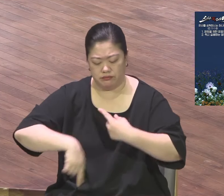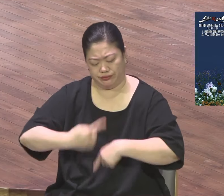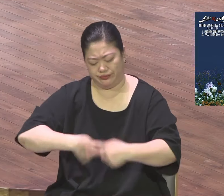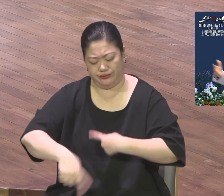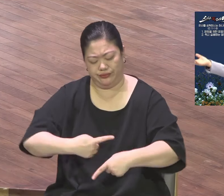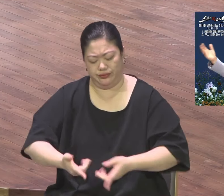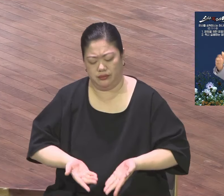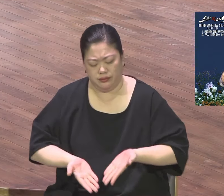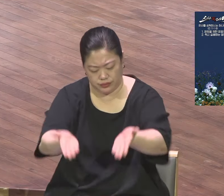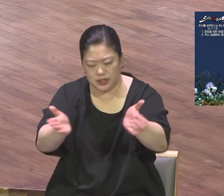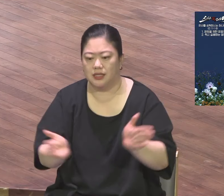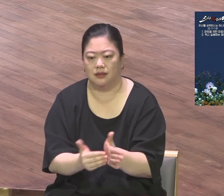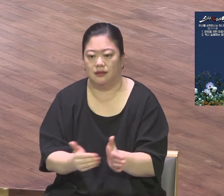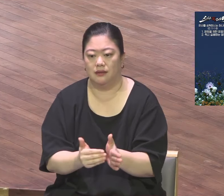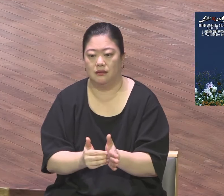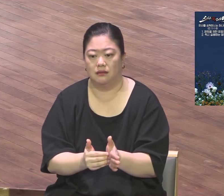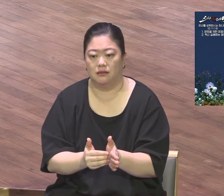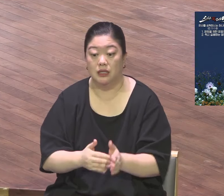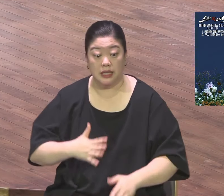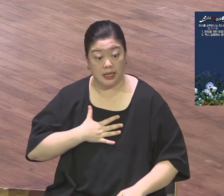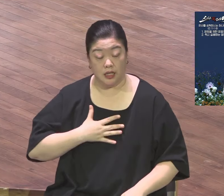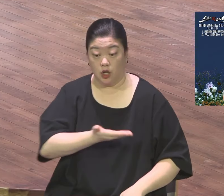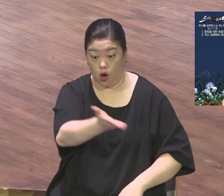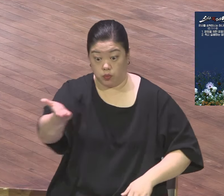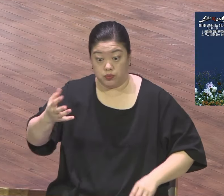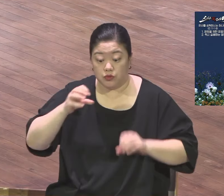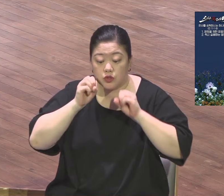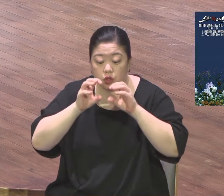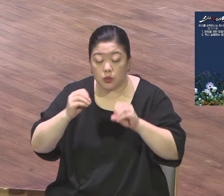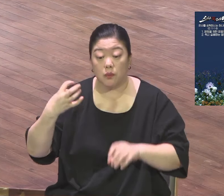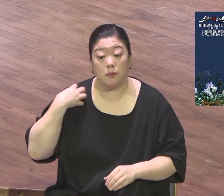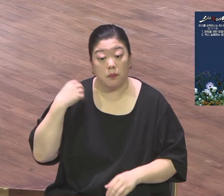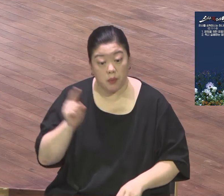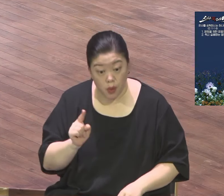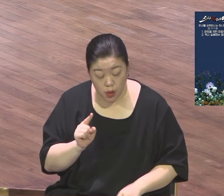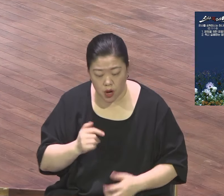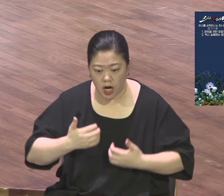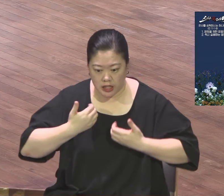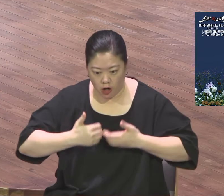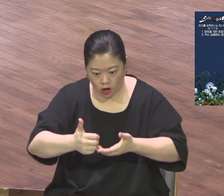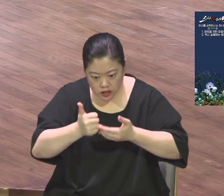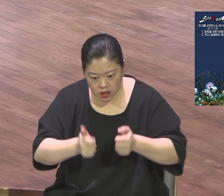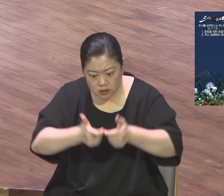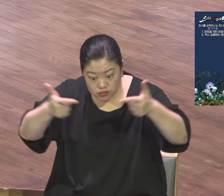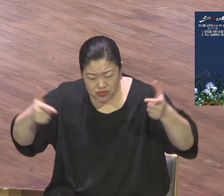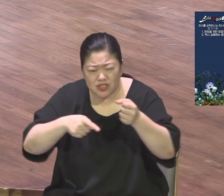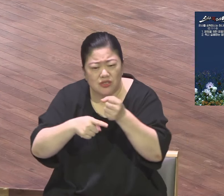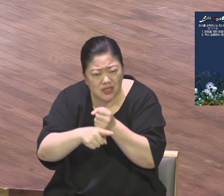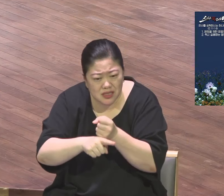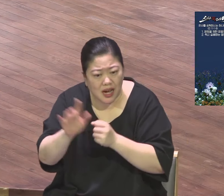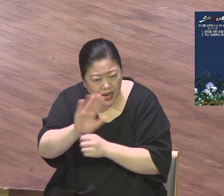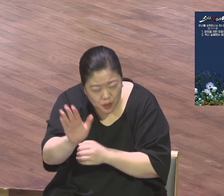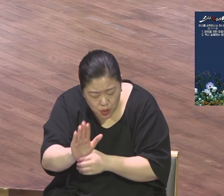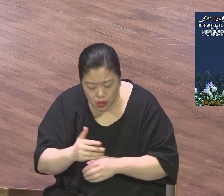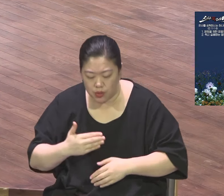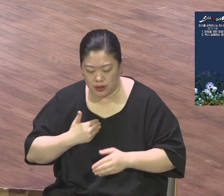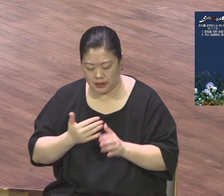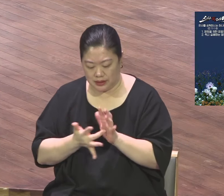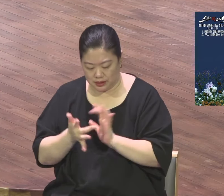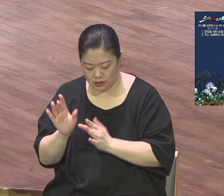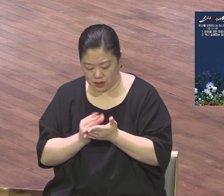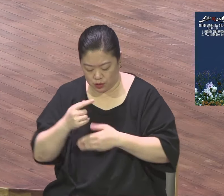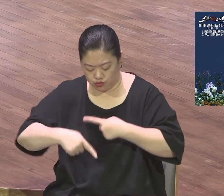그것만 하면 우리의 임무 다한 거예요. 하나님 축복하시는 거예요. 이제 복음을 위한 투자는요